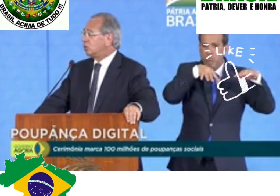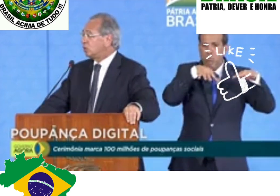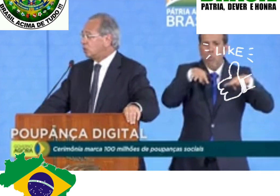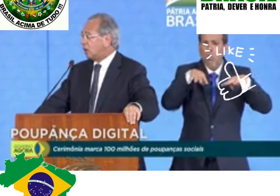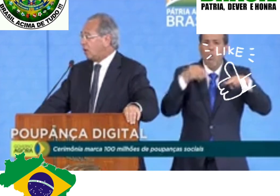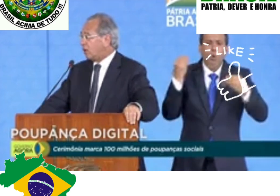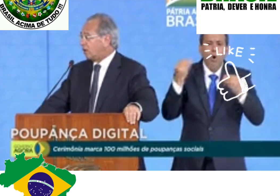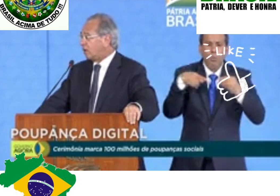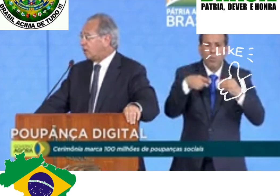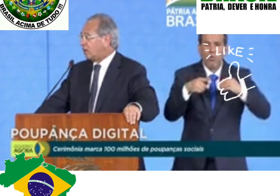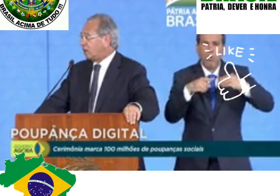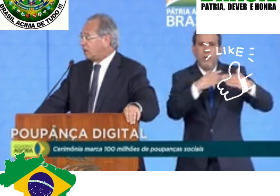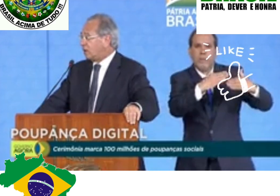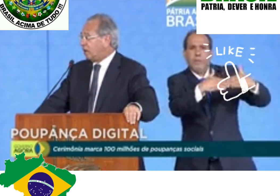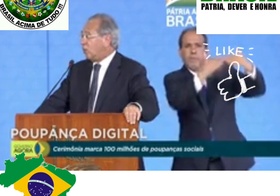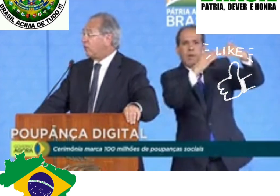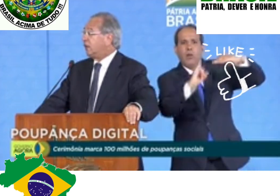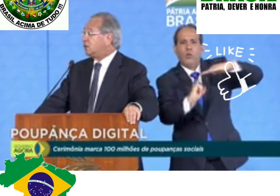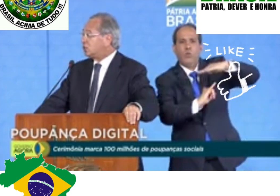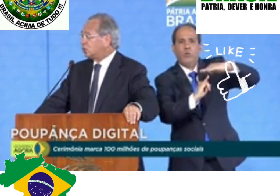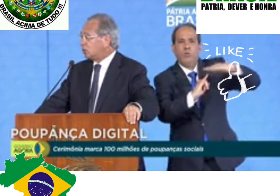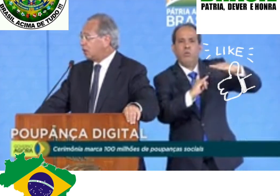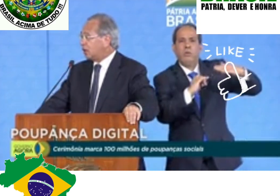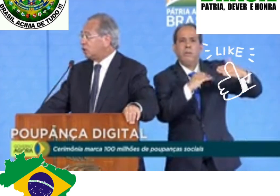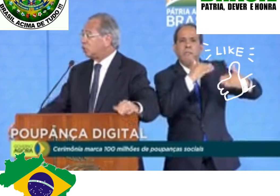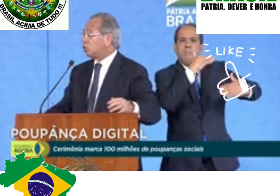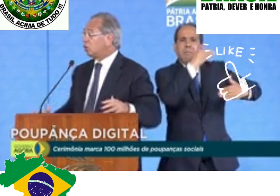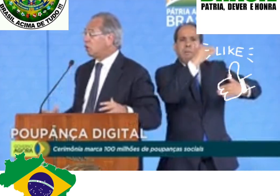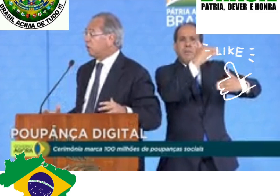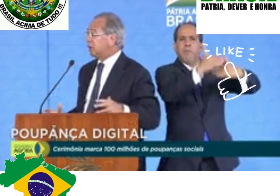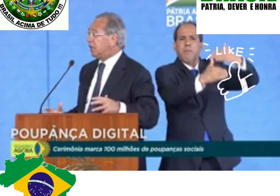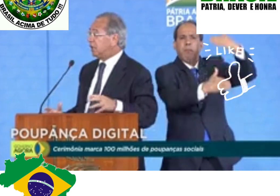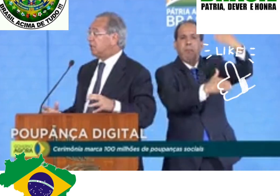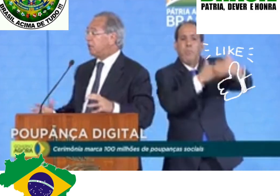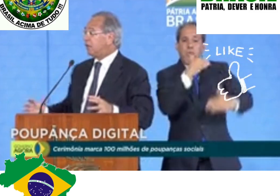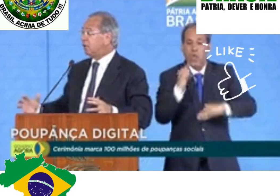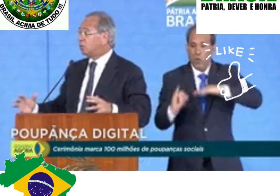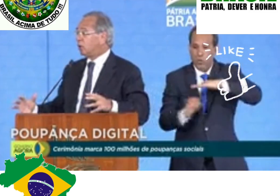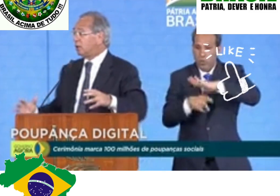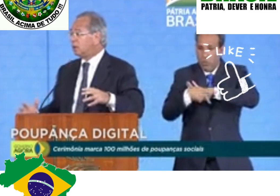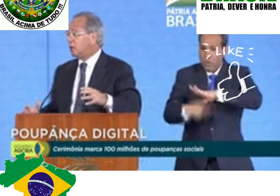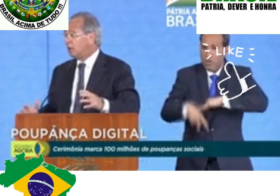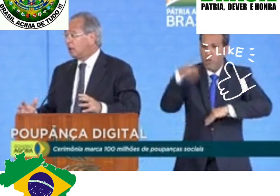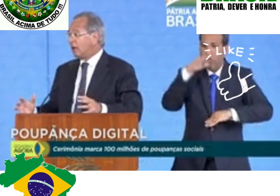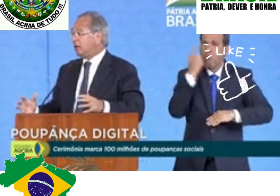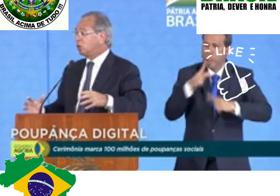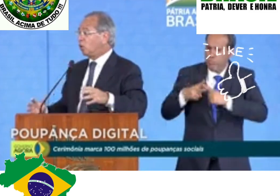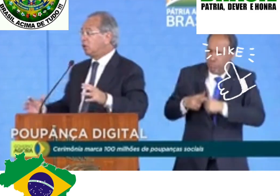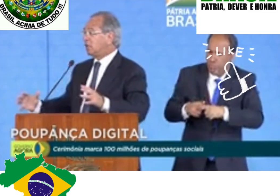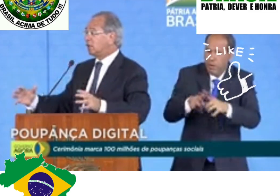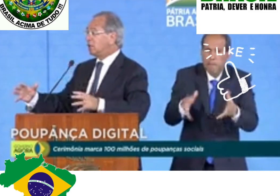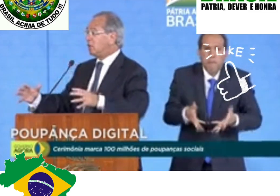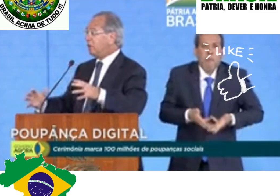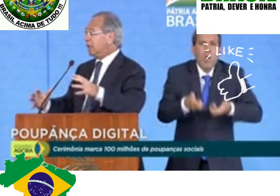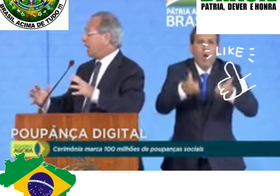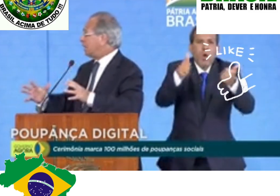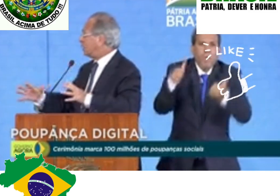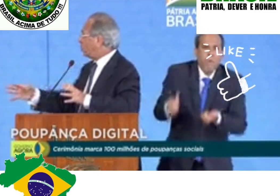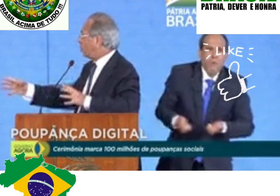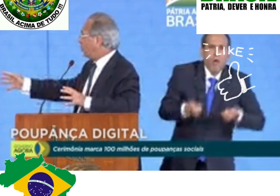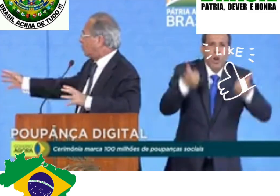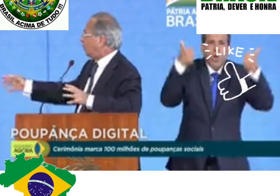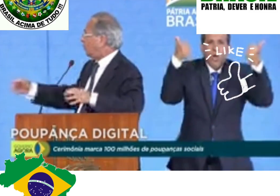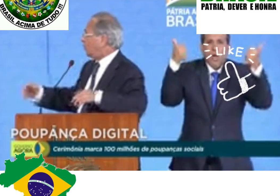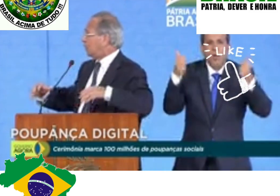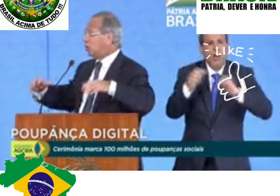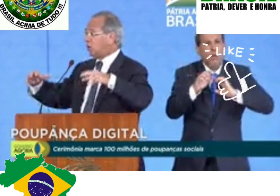avanço institucional. É o avanço institucional, as instituições brasileiras se aperfeiçoando, a despolitização, a blindagem,